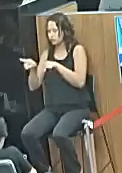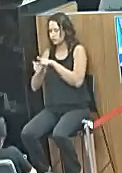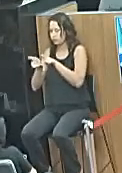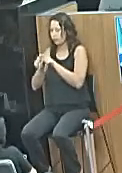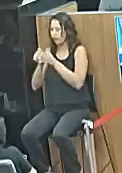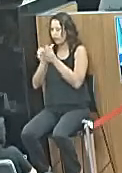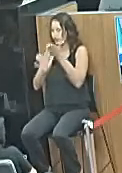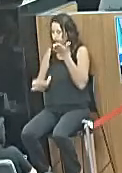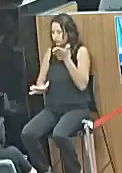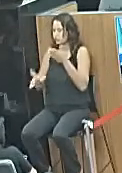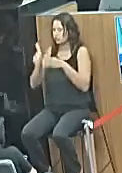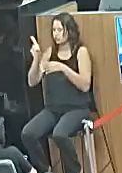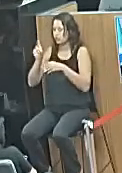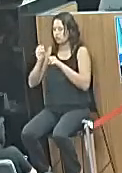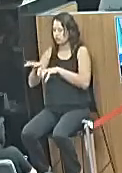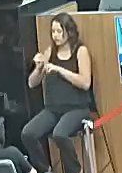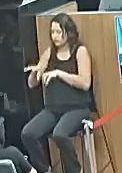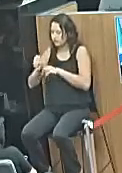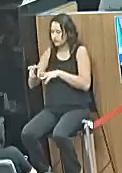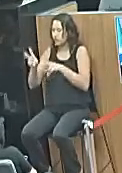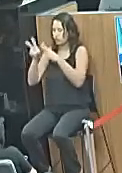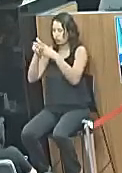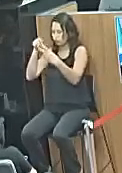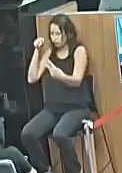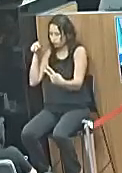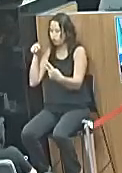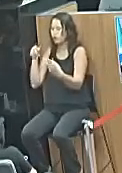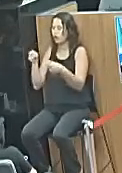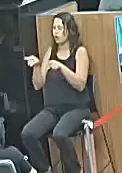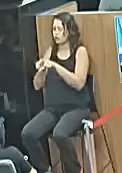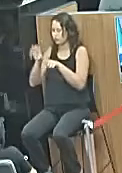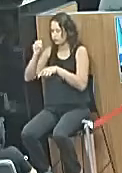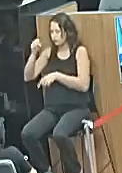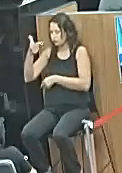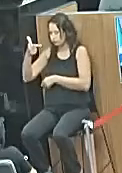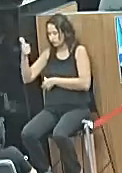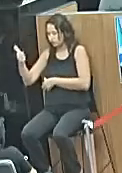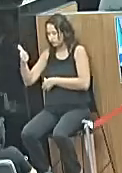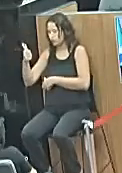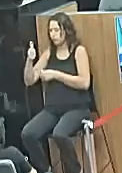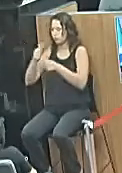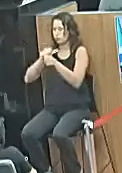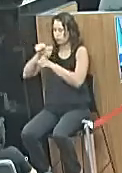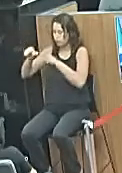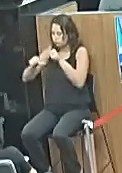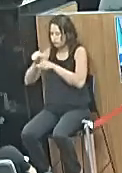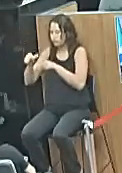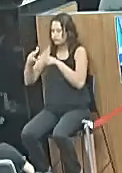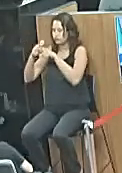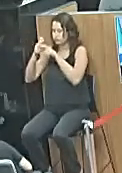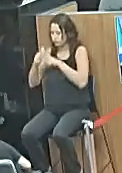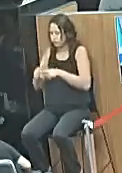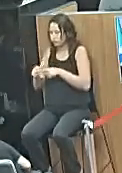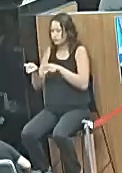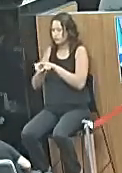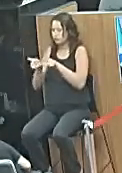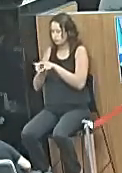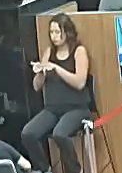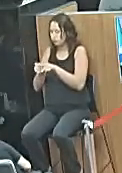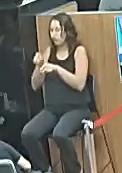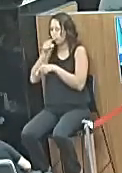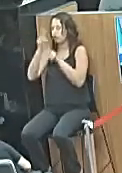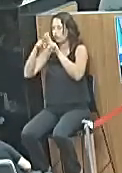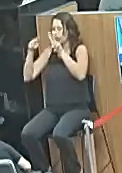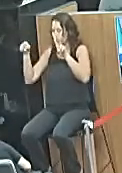ensino de graduação presencial ea distância do programa 0 21 para reformas e melhorias na infraestrutura da